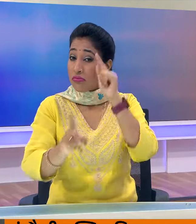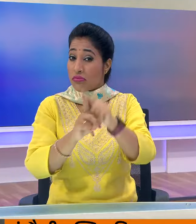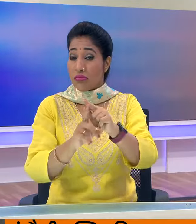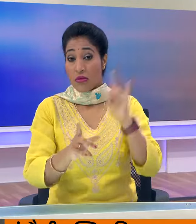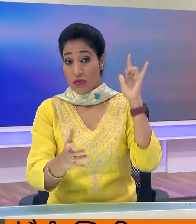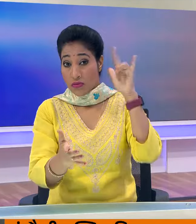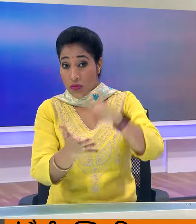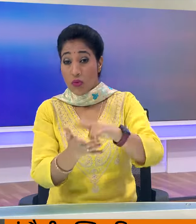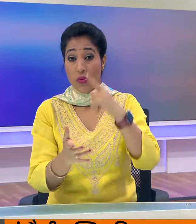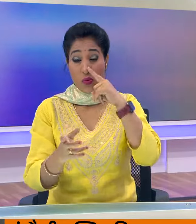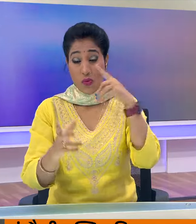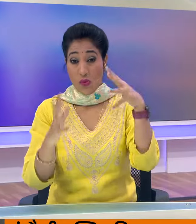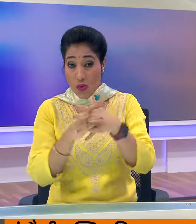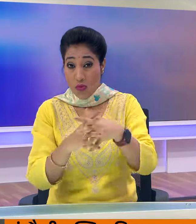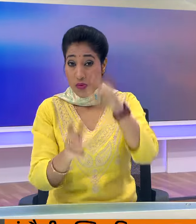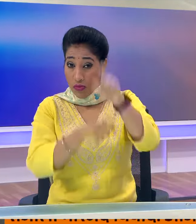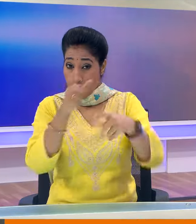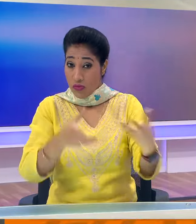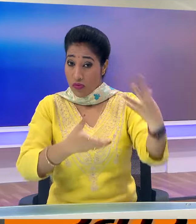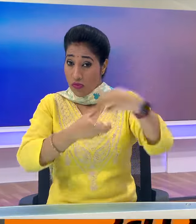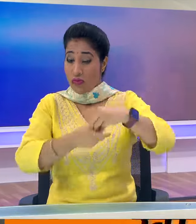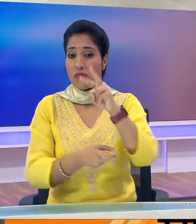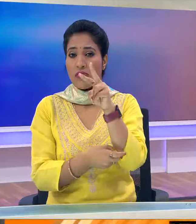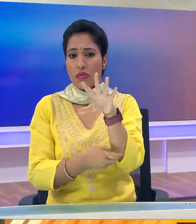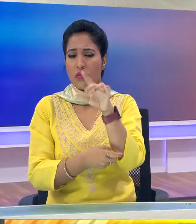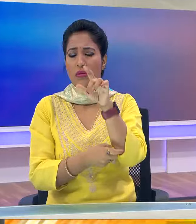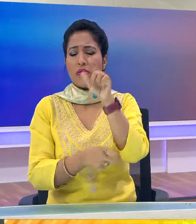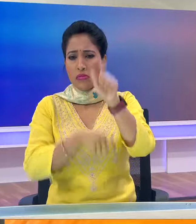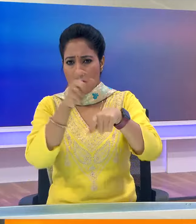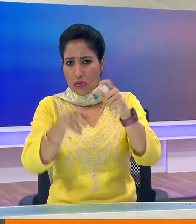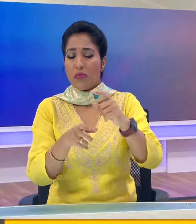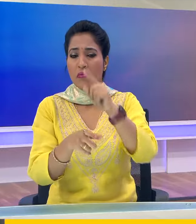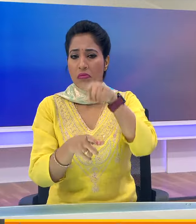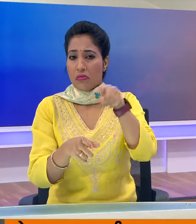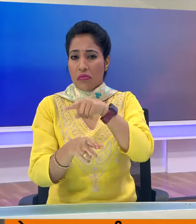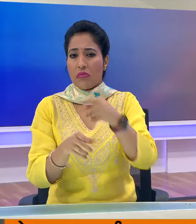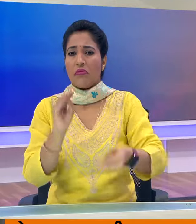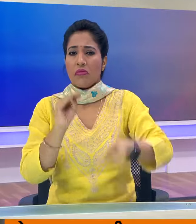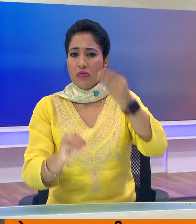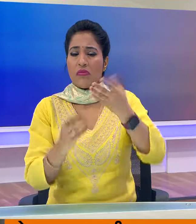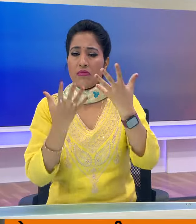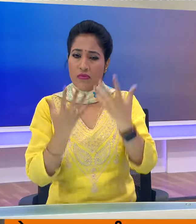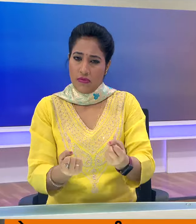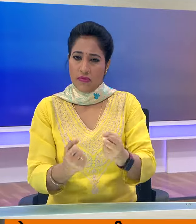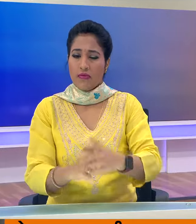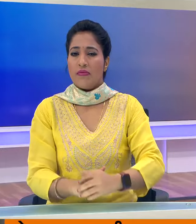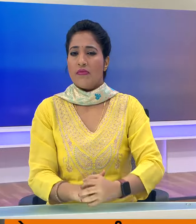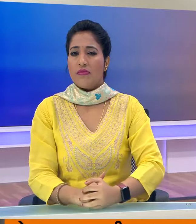में महिलाओं की भागीदारी को 25% तक ले जाना है।